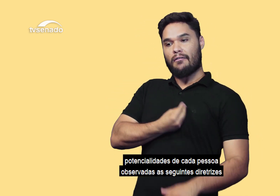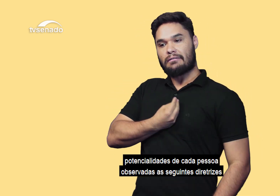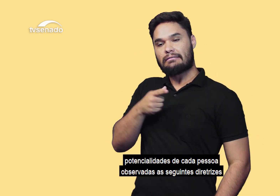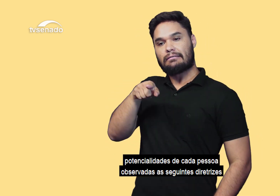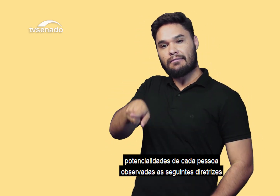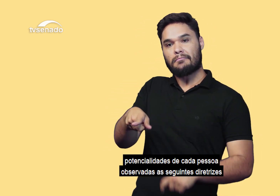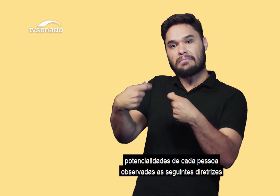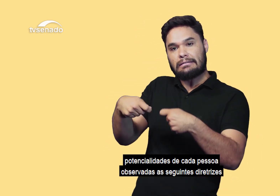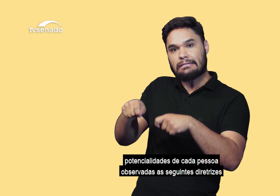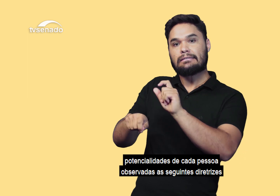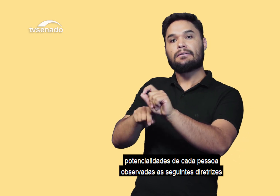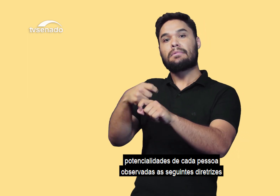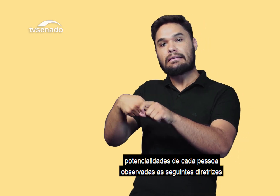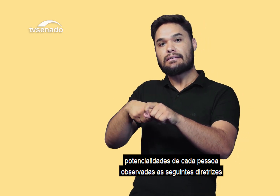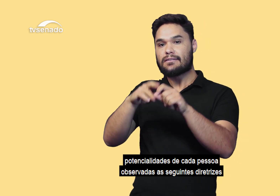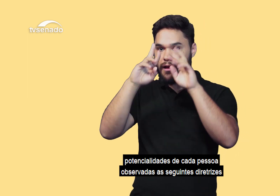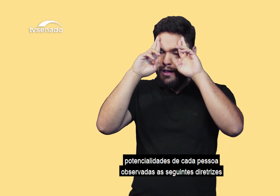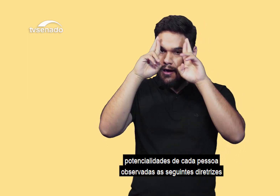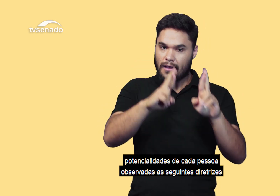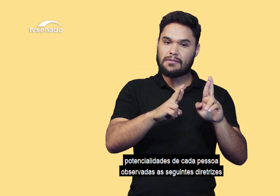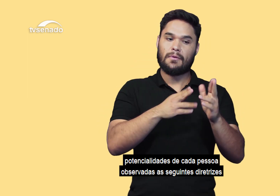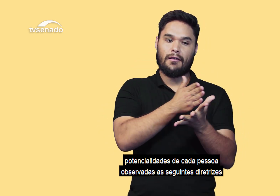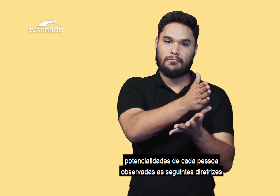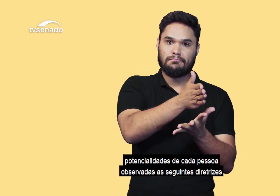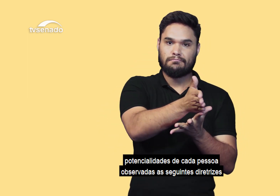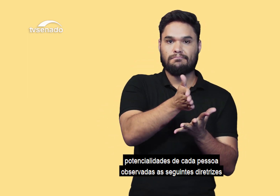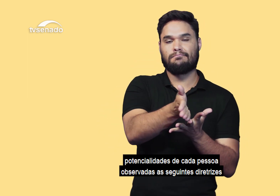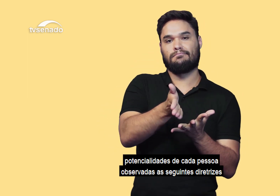observadas as seguintes diretrizes.